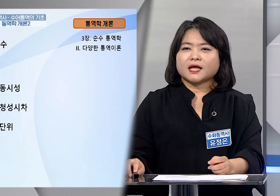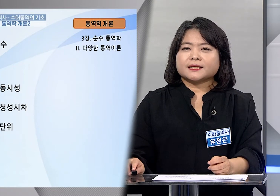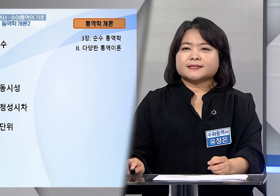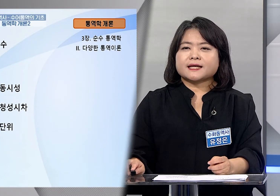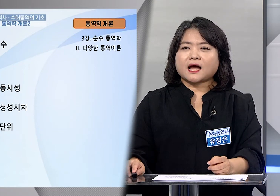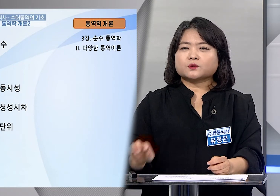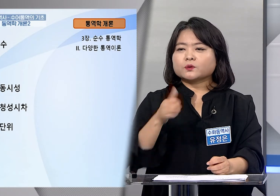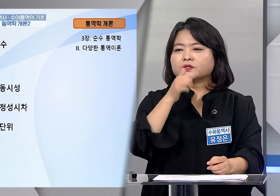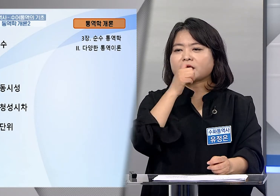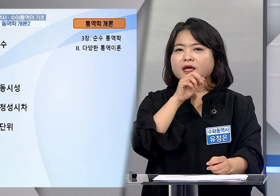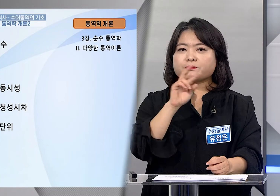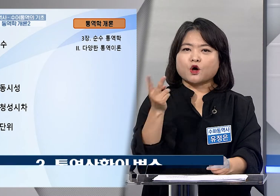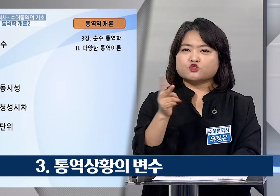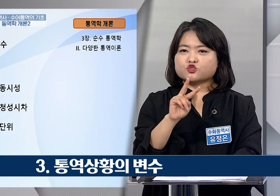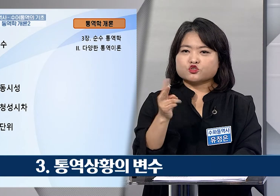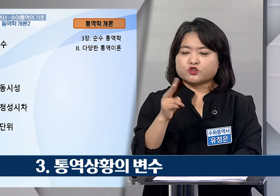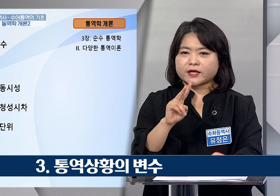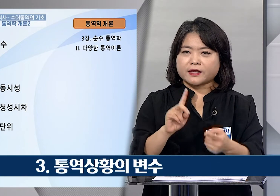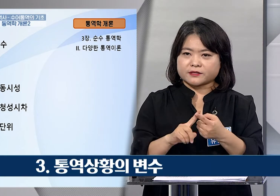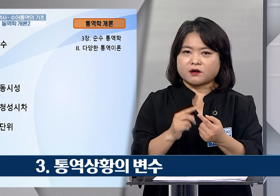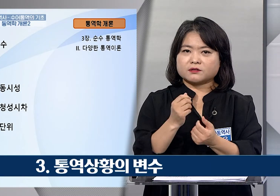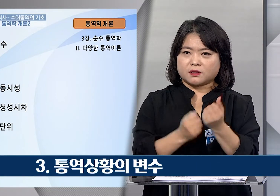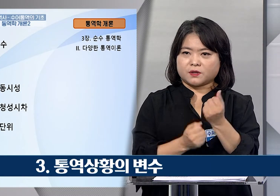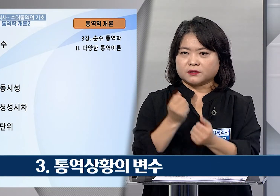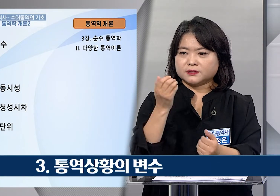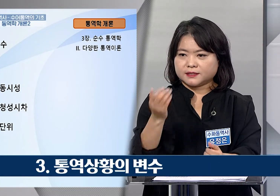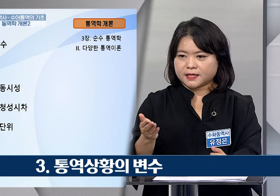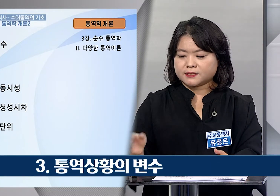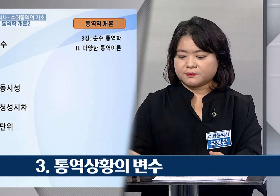자, 통역상의 변수에 대해서 설명을 드리겠습니다.